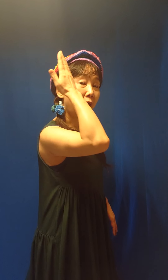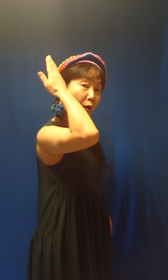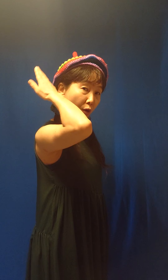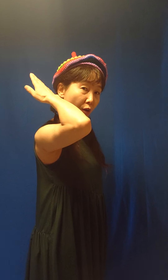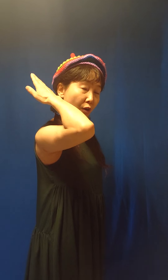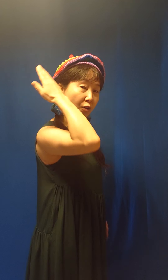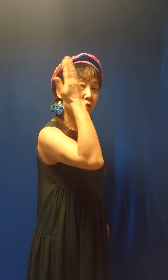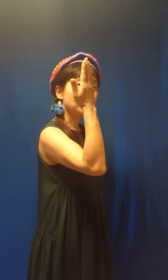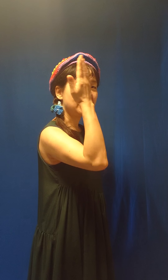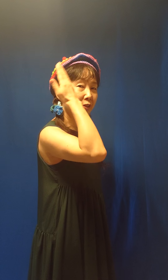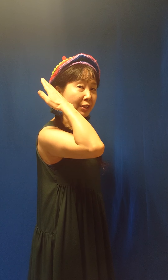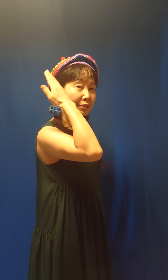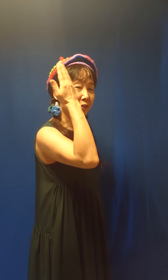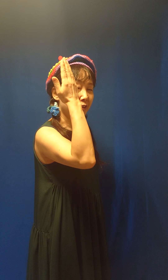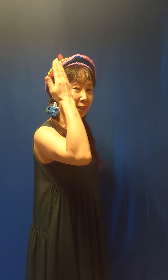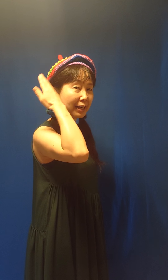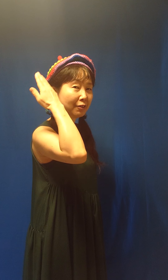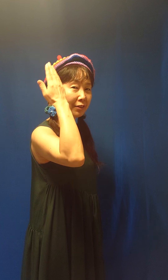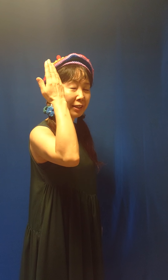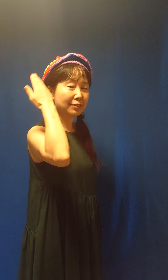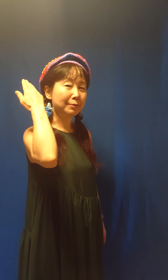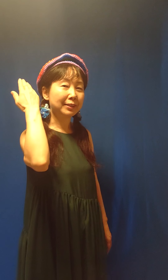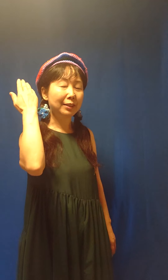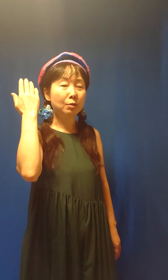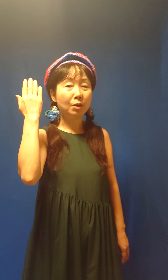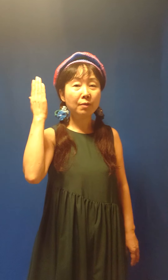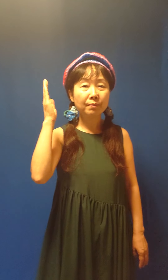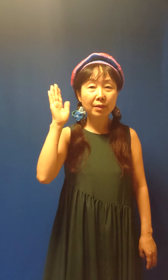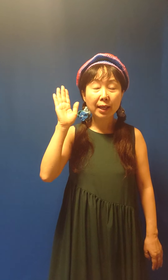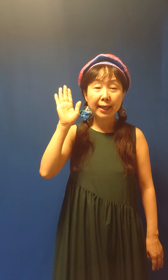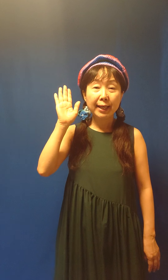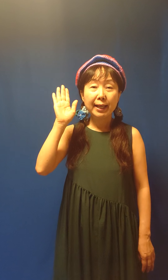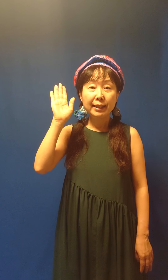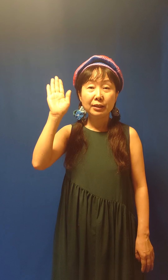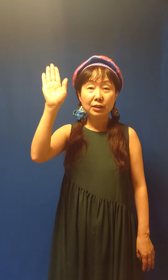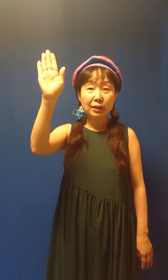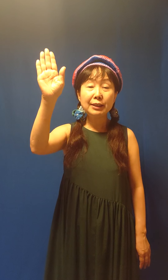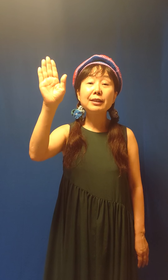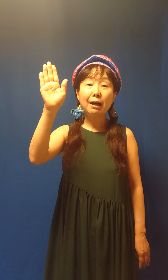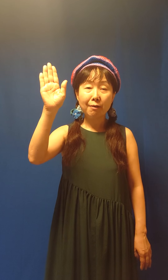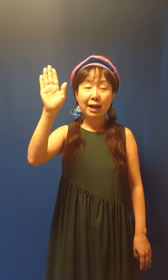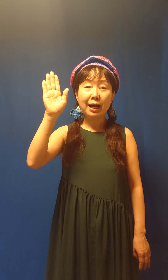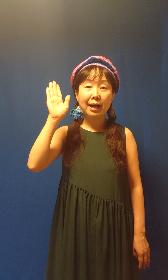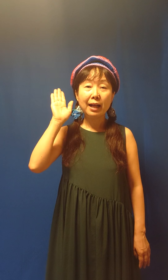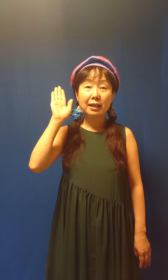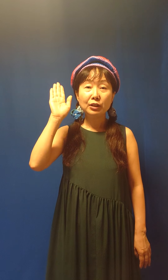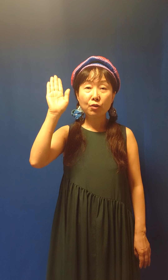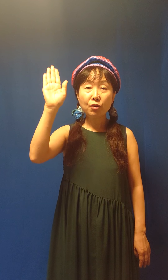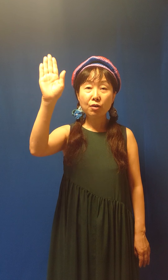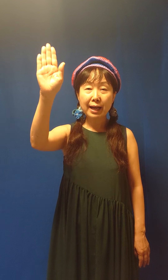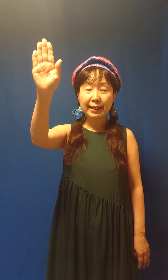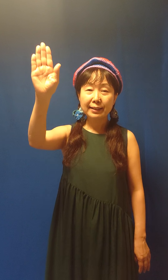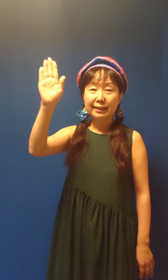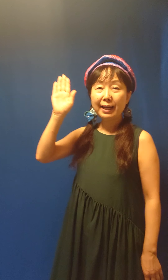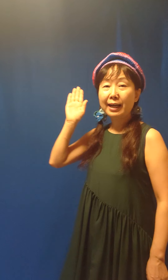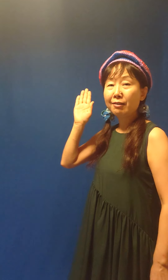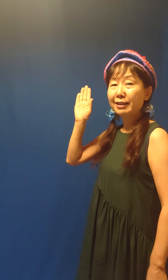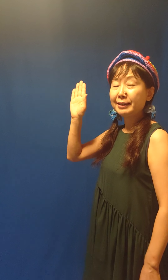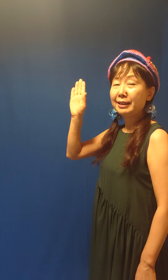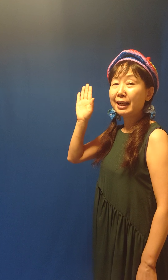去、後ろに行くとね過去になりますけども、いつかは将来で表しなが